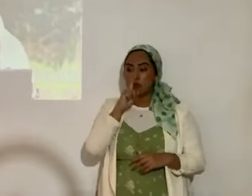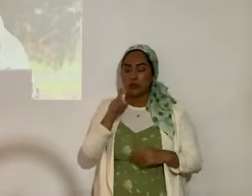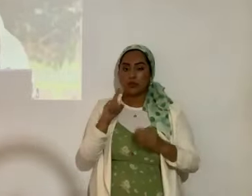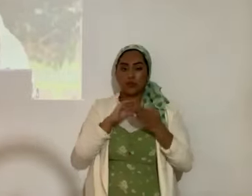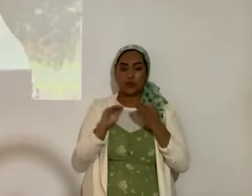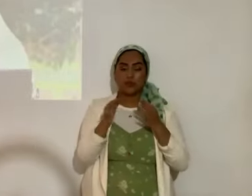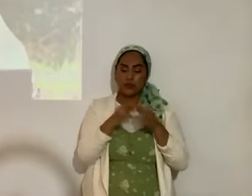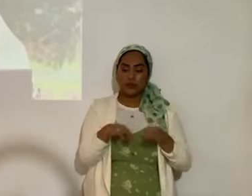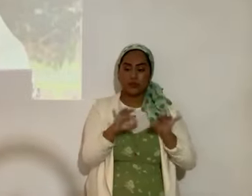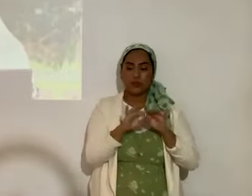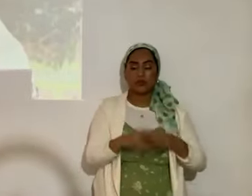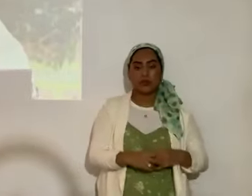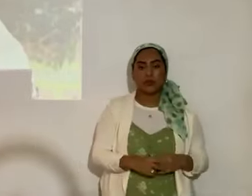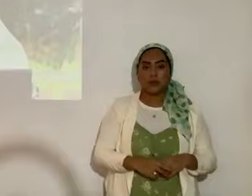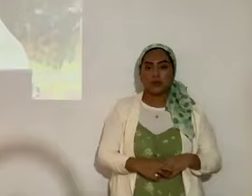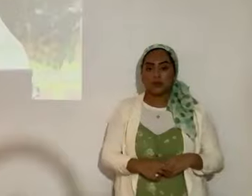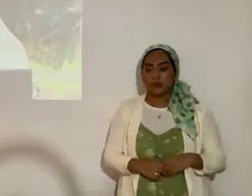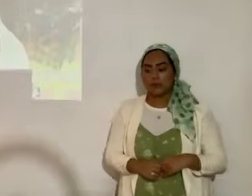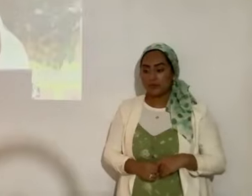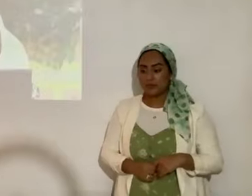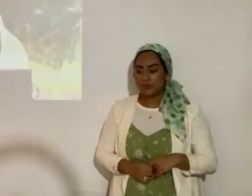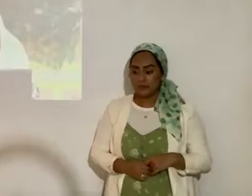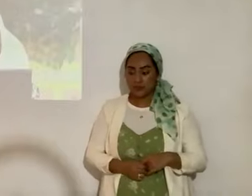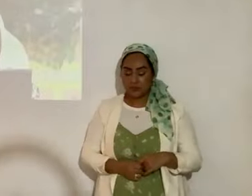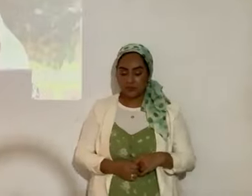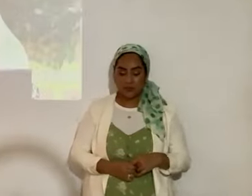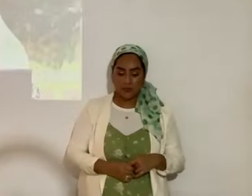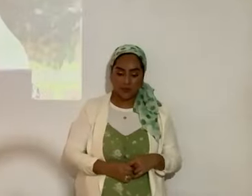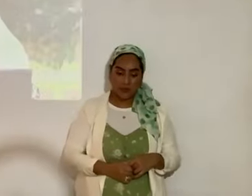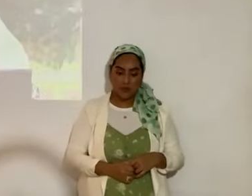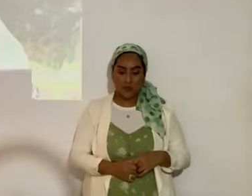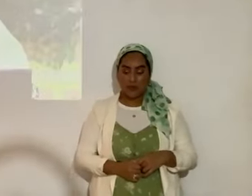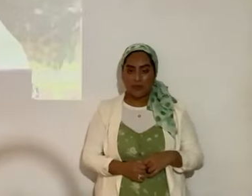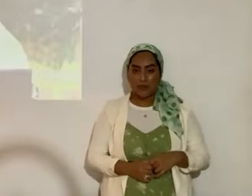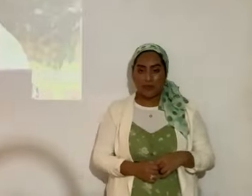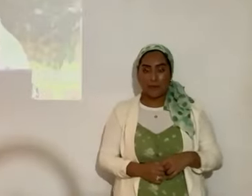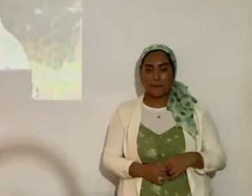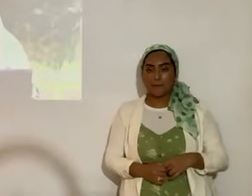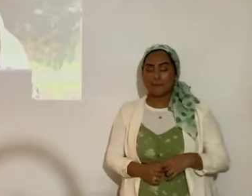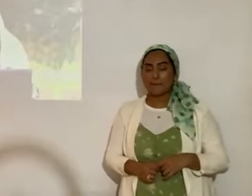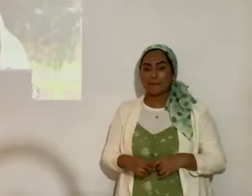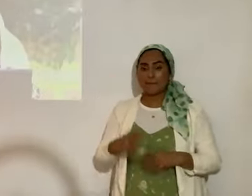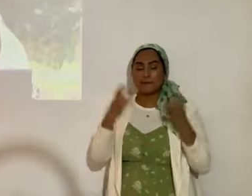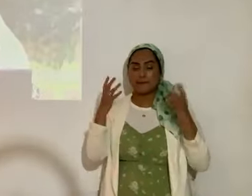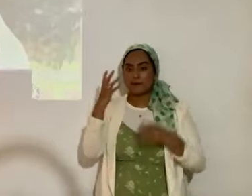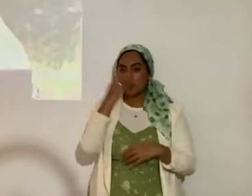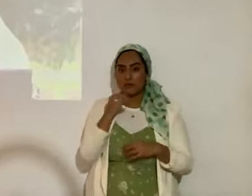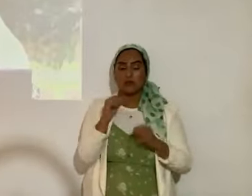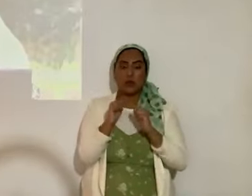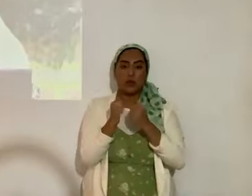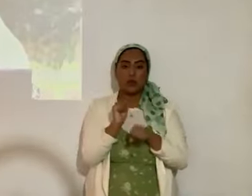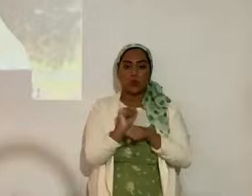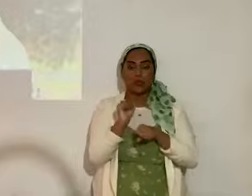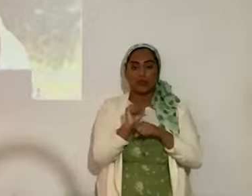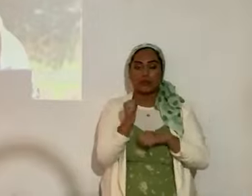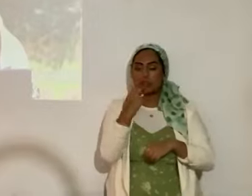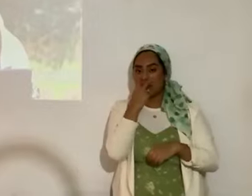un órgano muy muy hermoso es un órgano físicamente hermoso y también es muy hermoso en su función